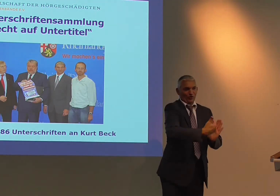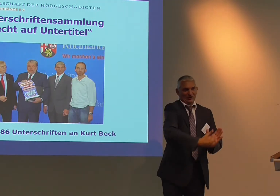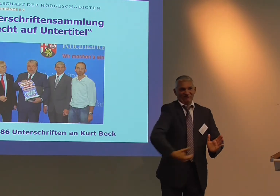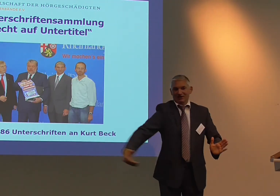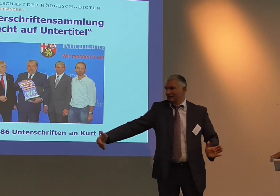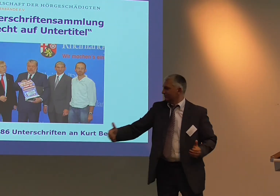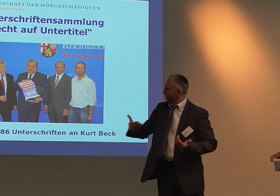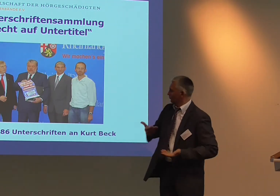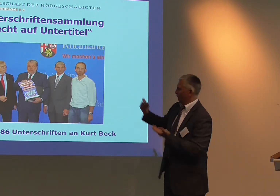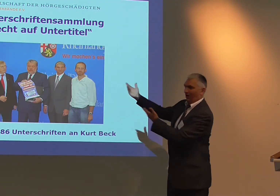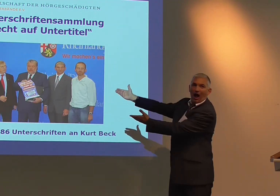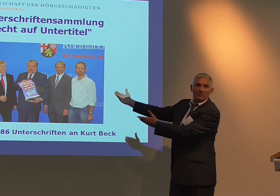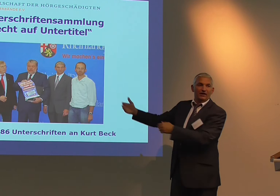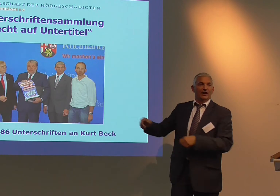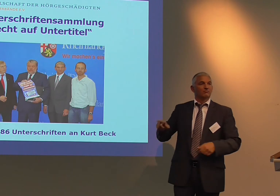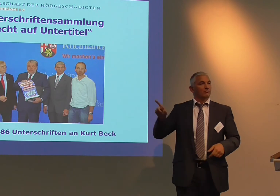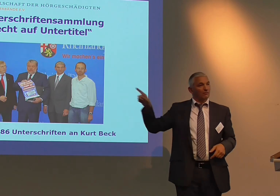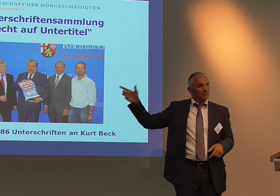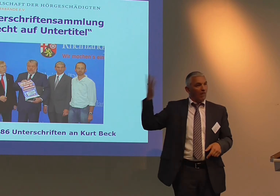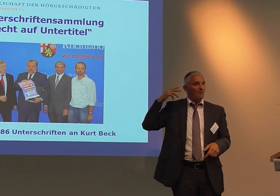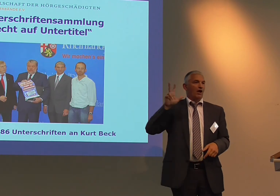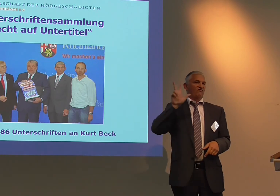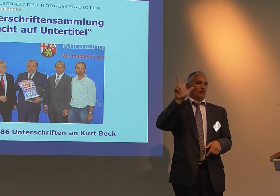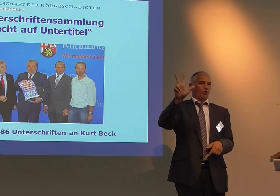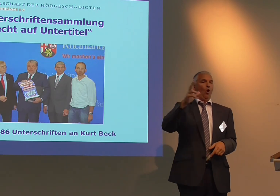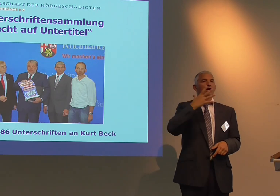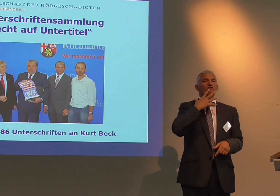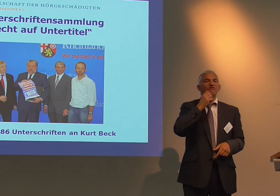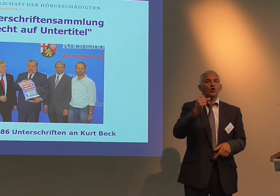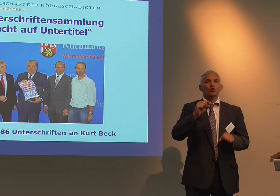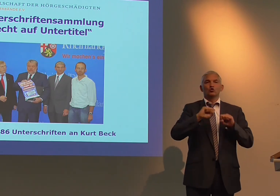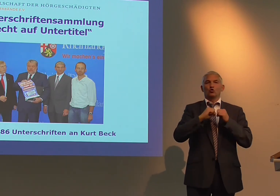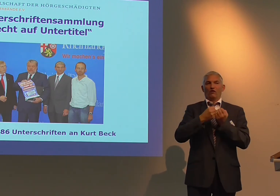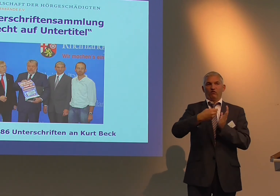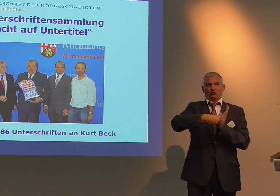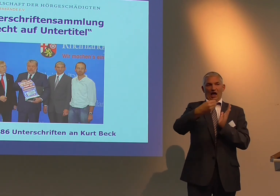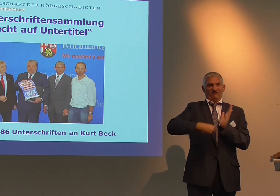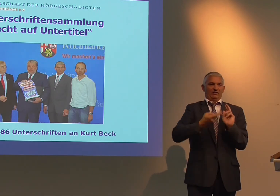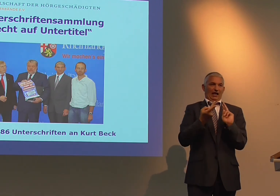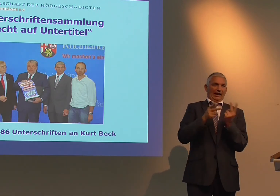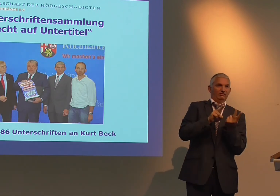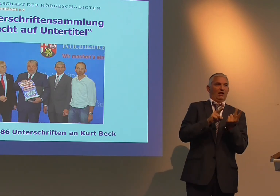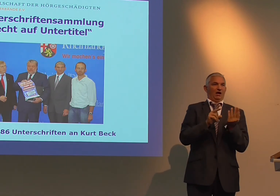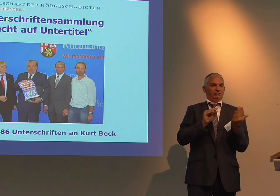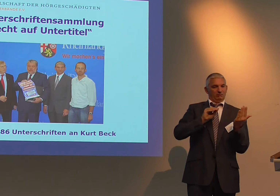mit den Unterschriften und haben die eben an Projekt übergeben. Und er hat damals versprochen, sich einzusetzen, damit